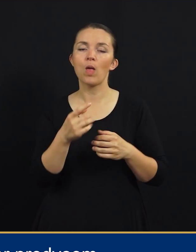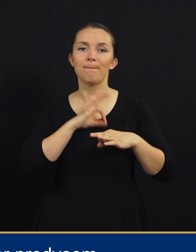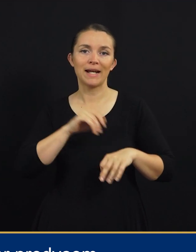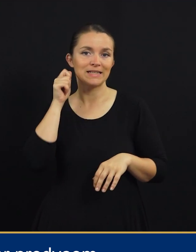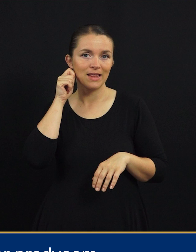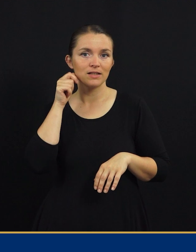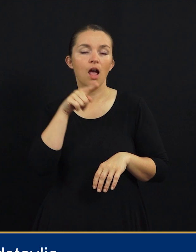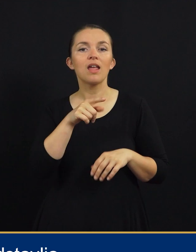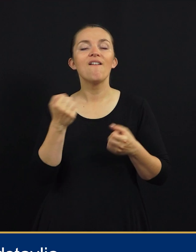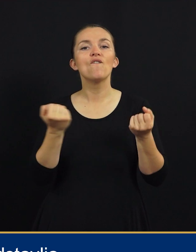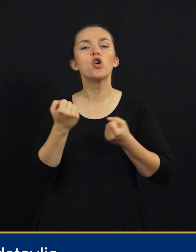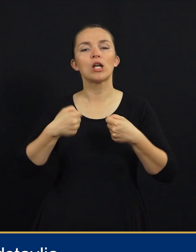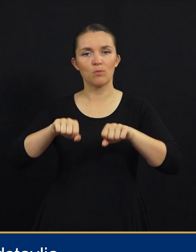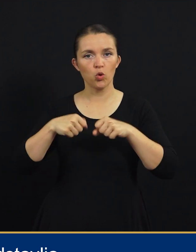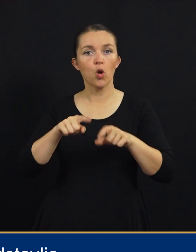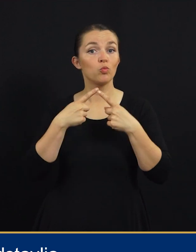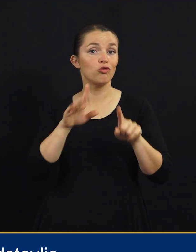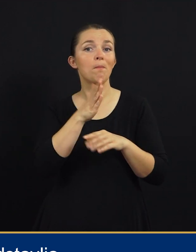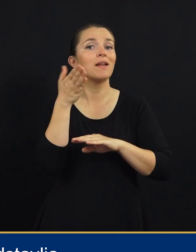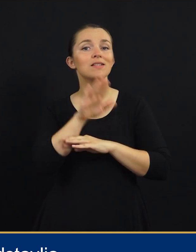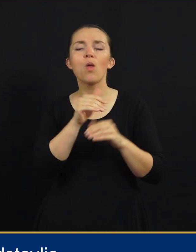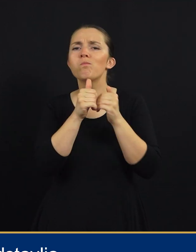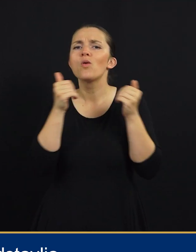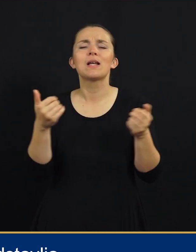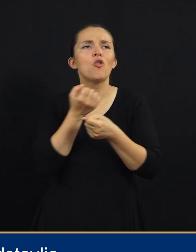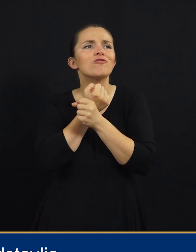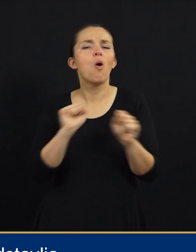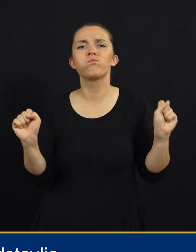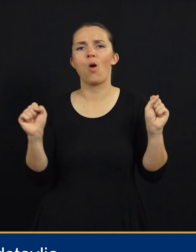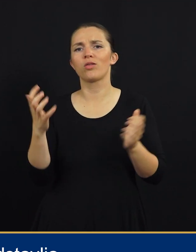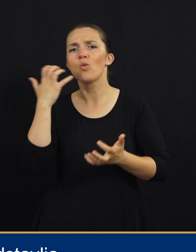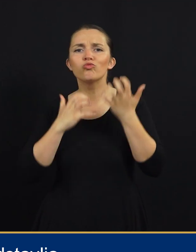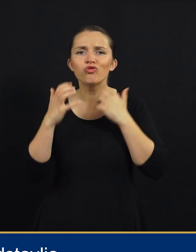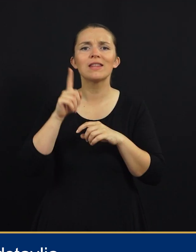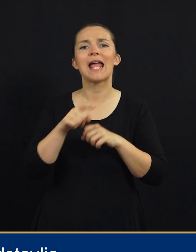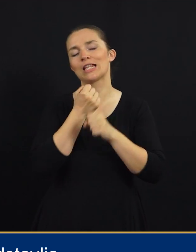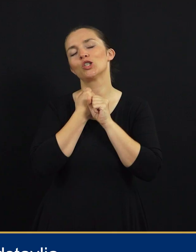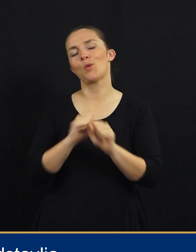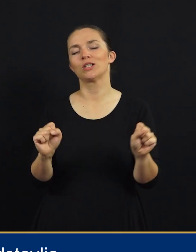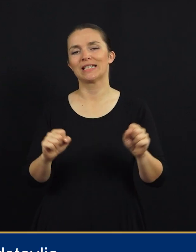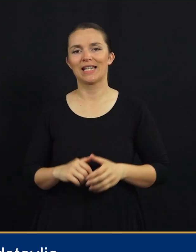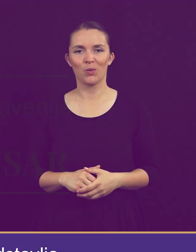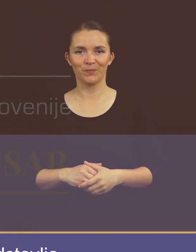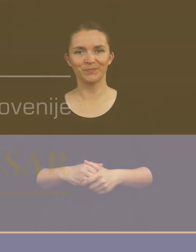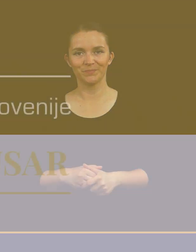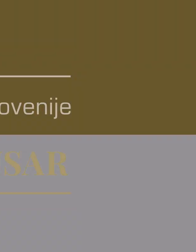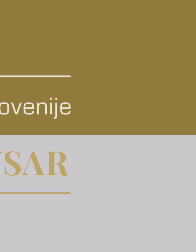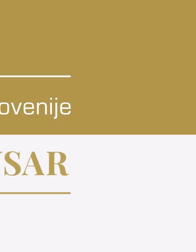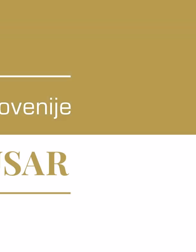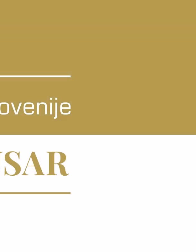izpostavlja predsednica, ki vožnja z motorjem sicer predstavlja posebno svobodo, užitek in sprostitev.